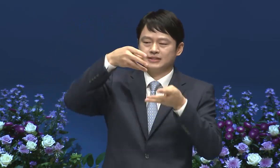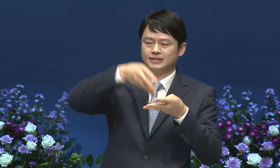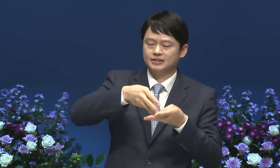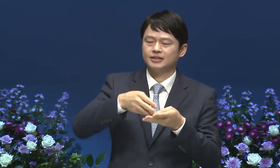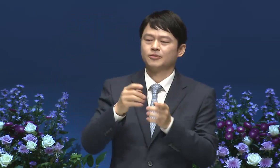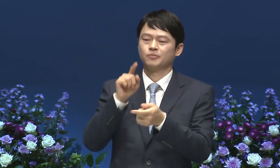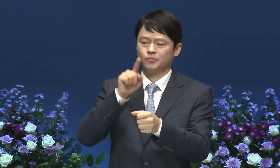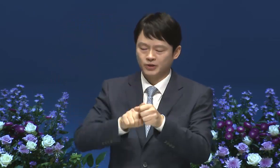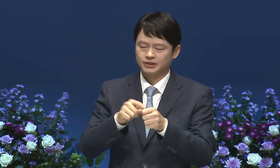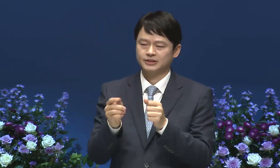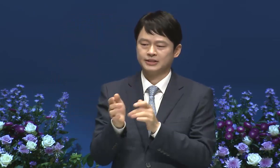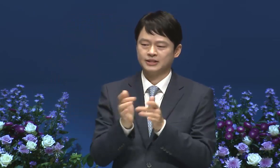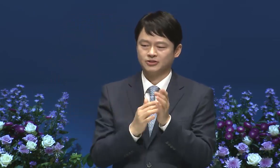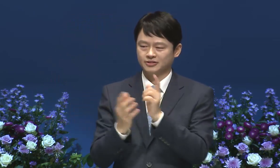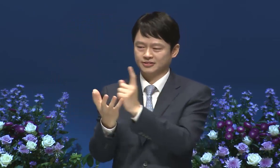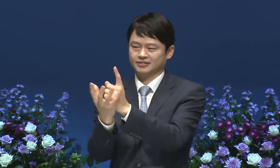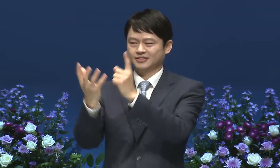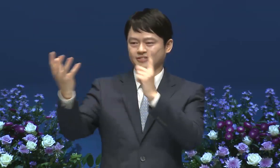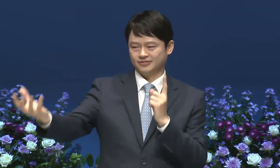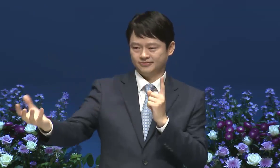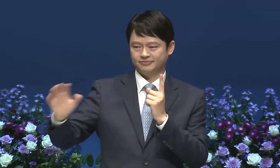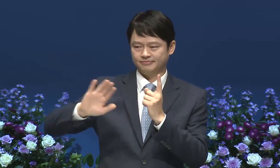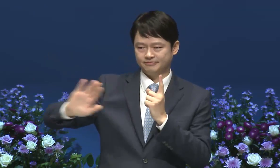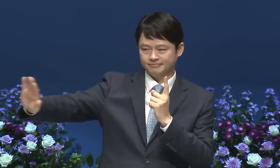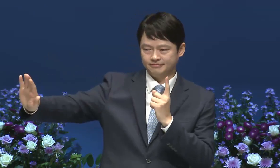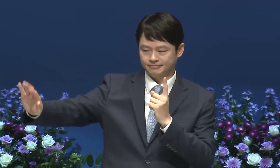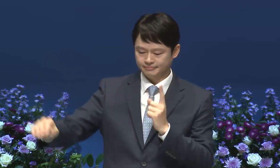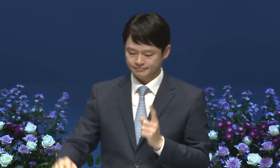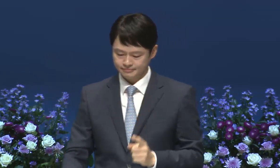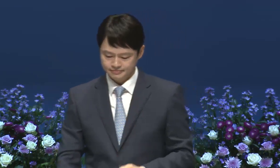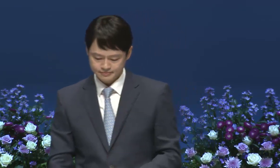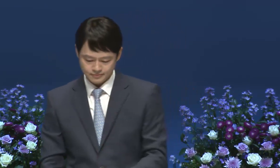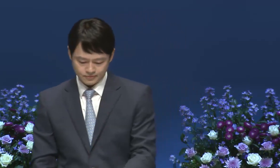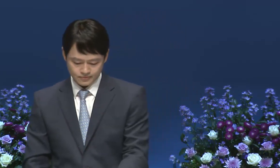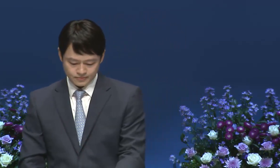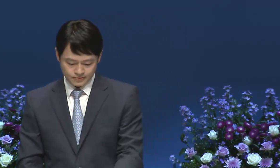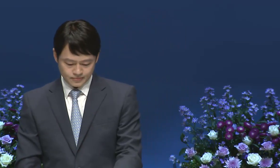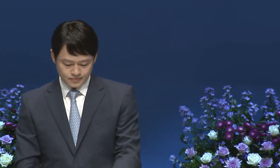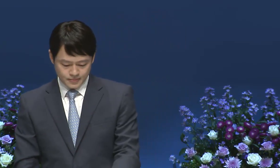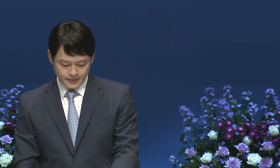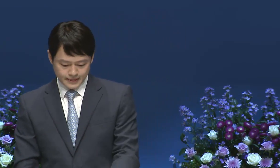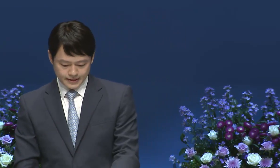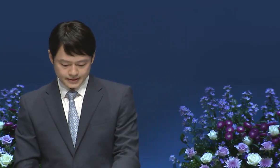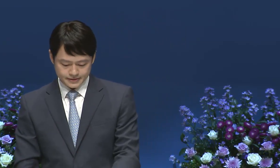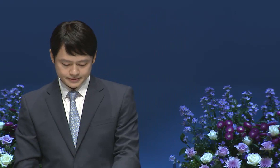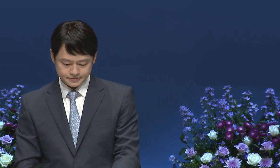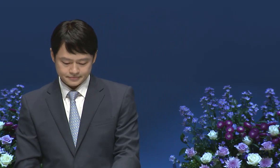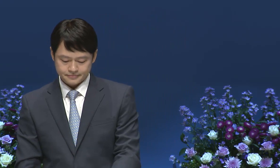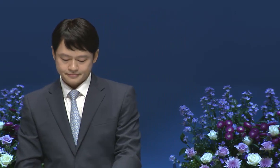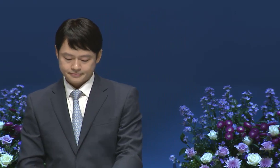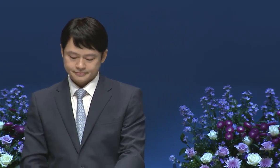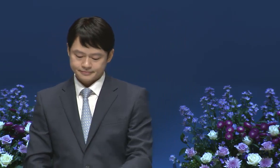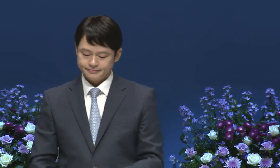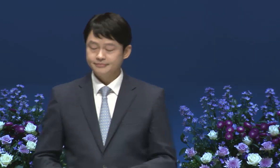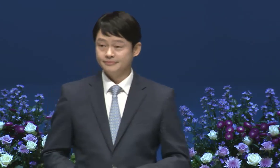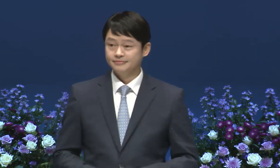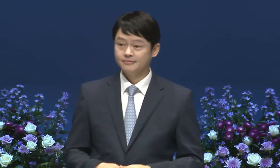옛 틀을 벗어나 새 틀로 예수님께서는 그것을 바꾸려 했기 때문에 그 농인을 무리에서 따로 떼어놓으셨습니다.